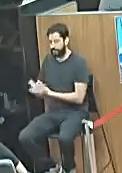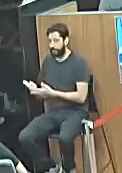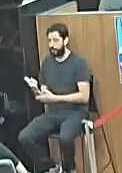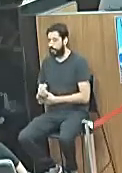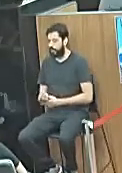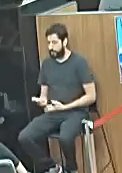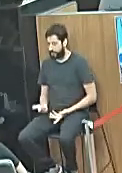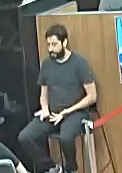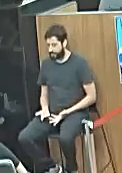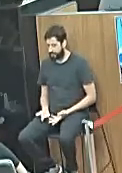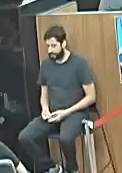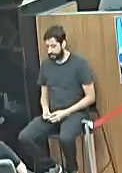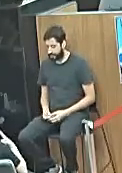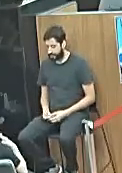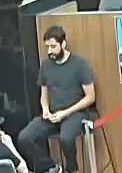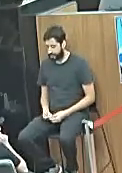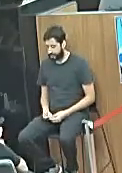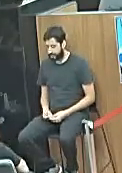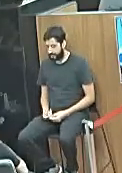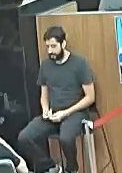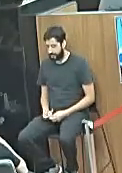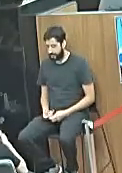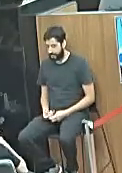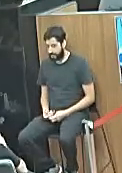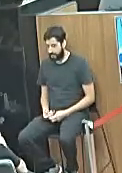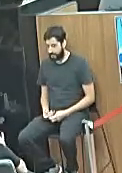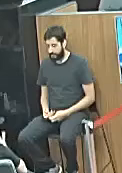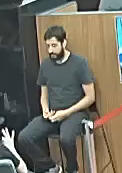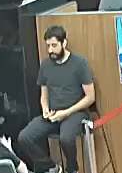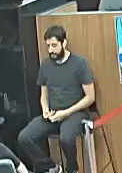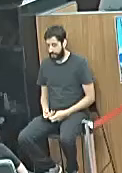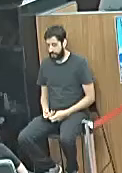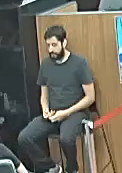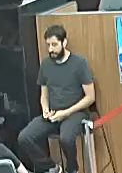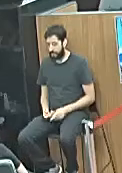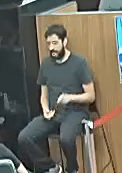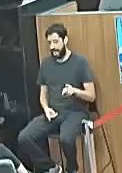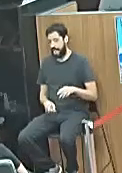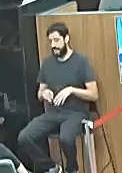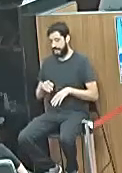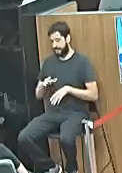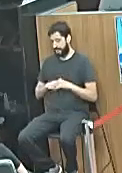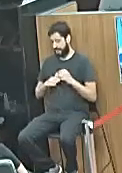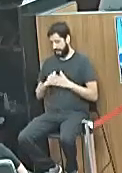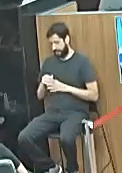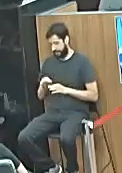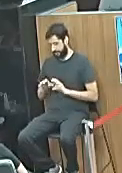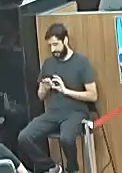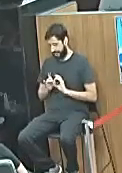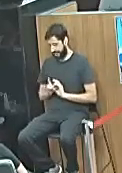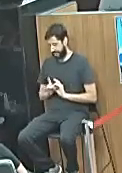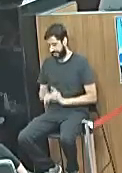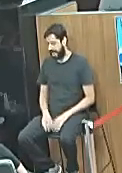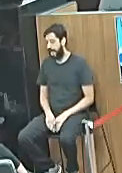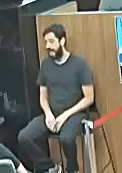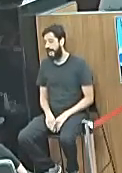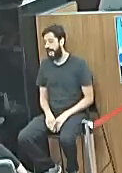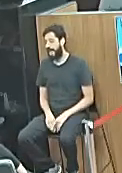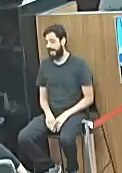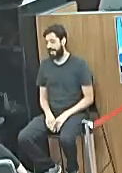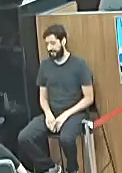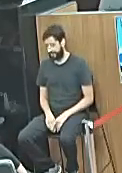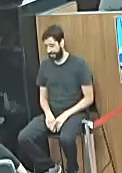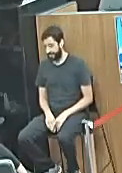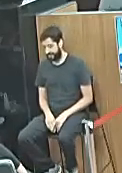participação popular oportunizada pela comissão que é muito importante e já agradeceu o deputado jean a